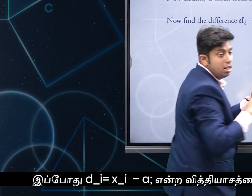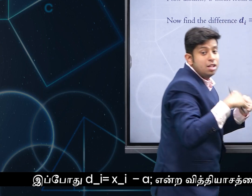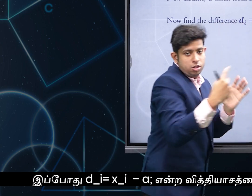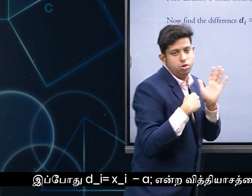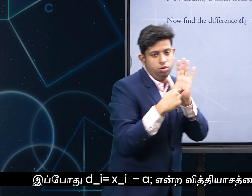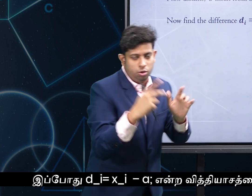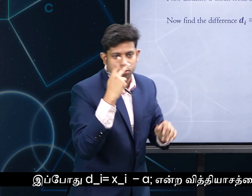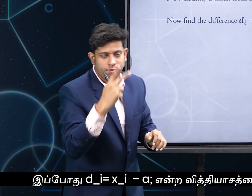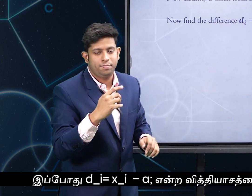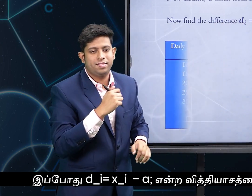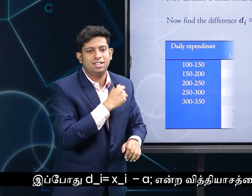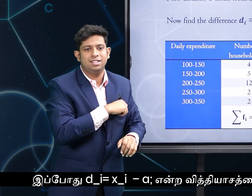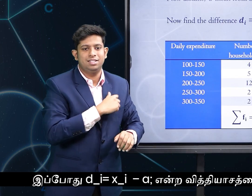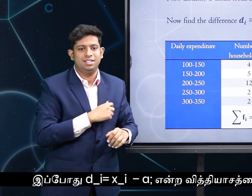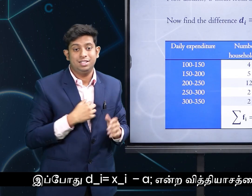கழித்தல் 225.